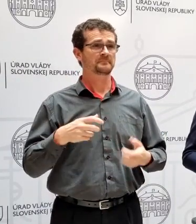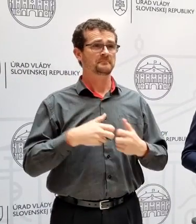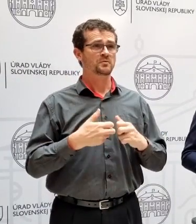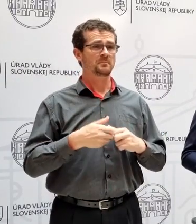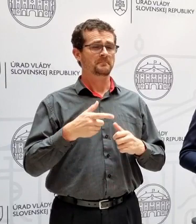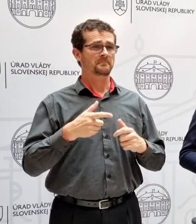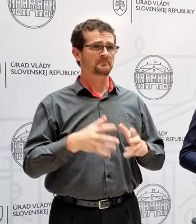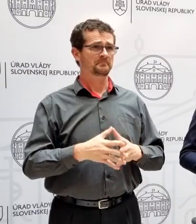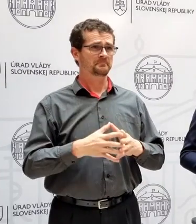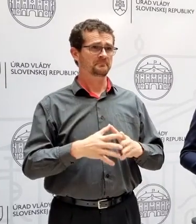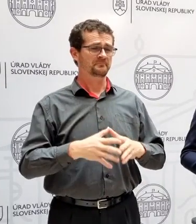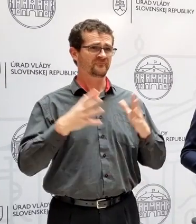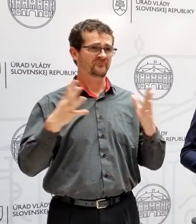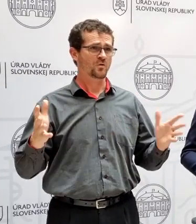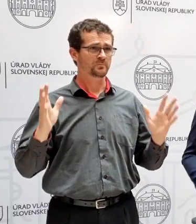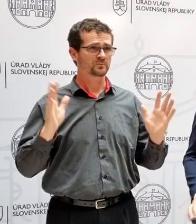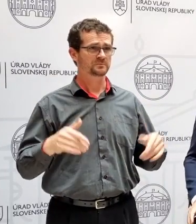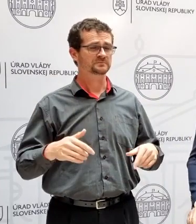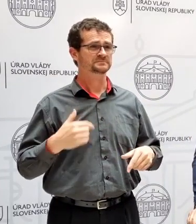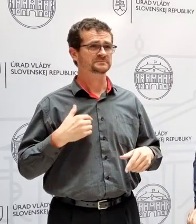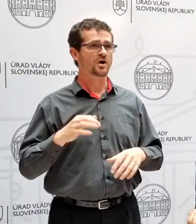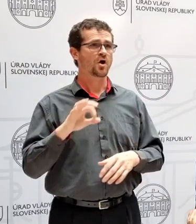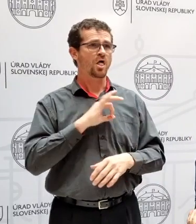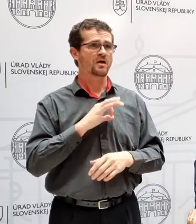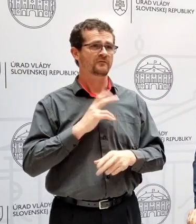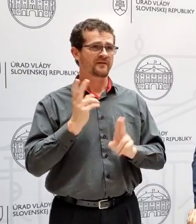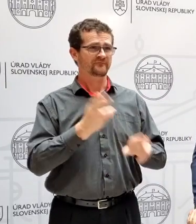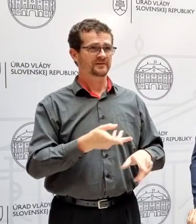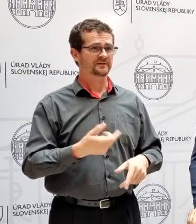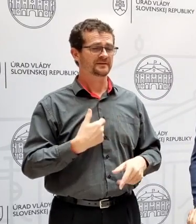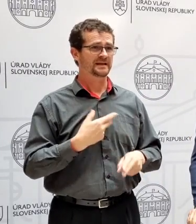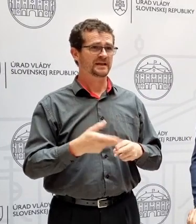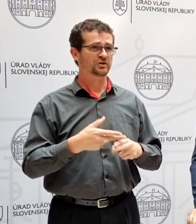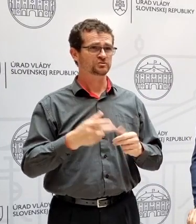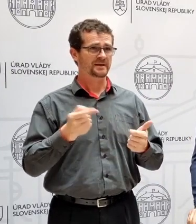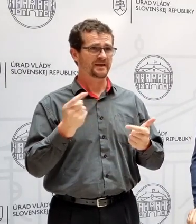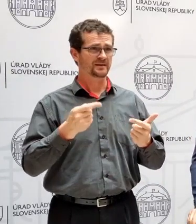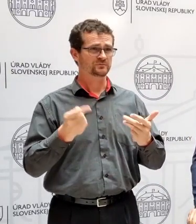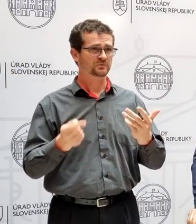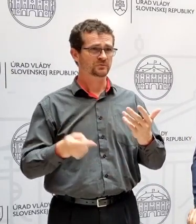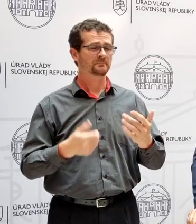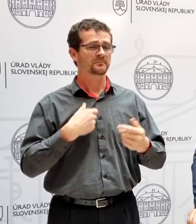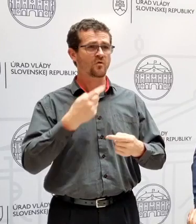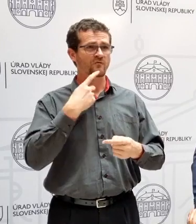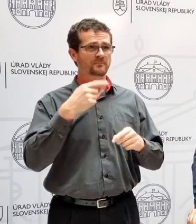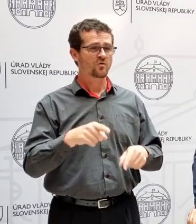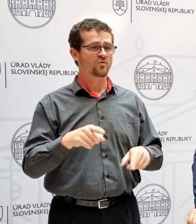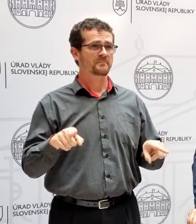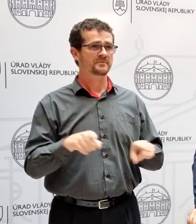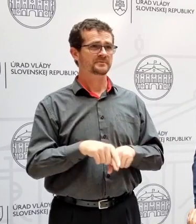problémov naozaj kopu nám tu kolegovia nechali. Snažíme sa ich riešiť jeden za druhým. Rozprávame sa o tom takisto, kto by bol vhodný,